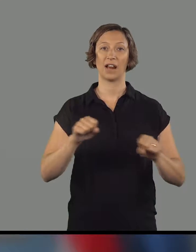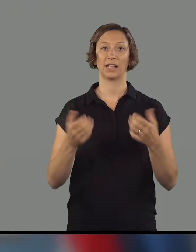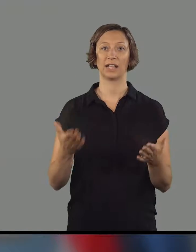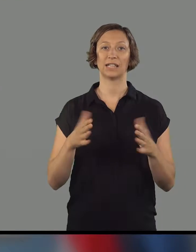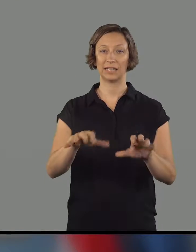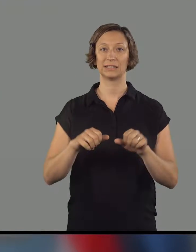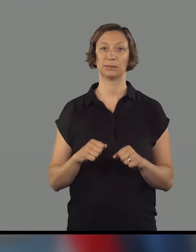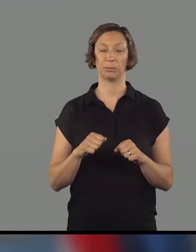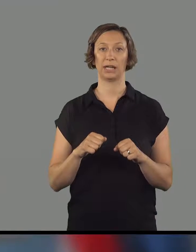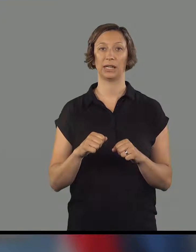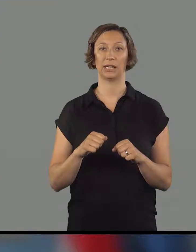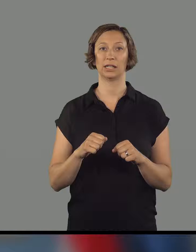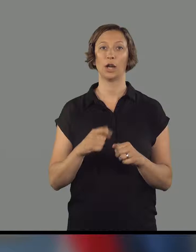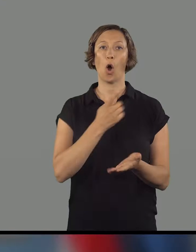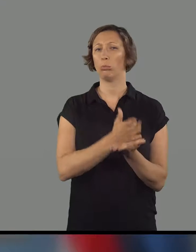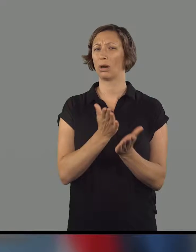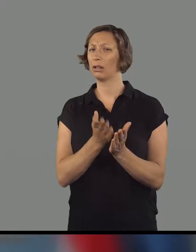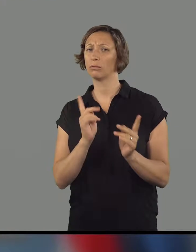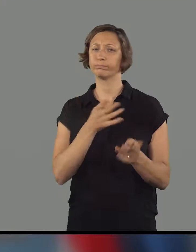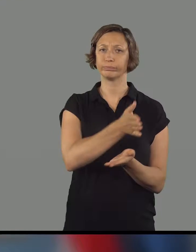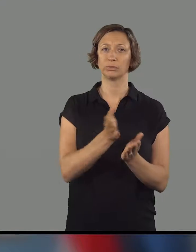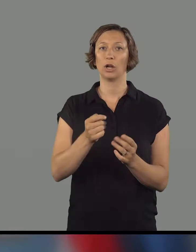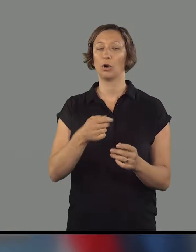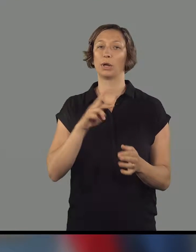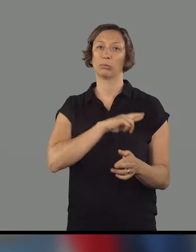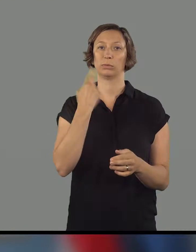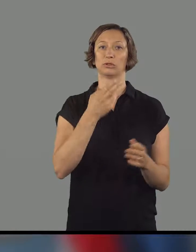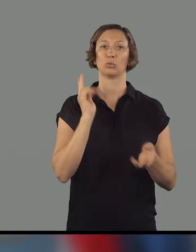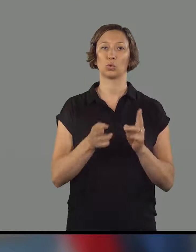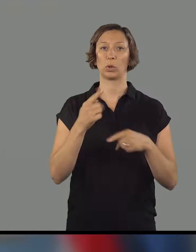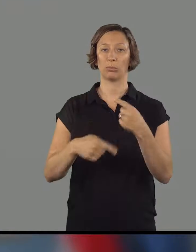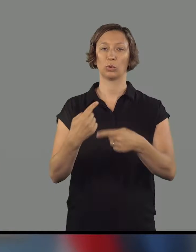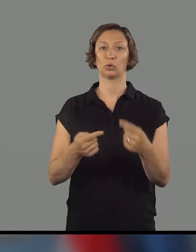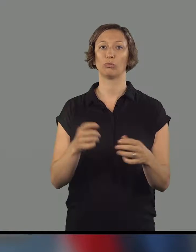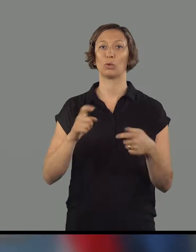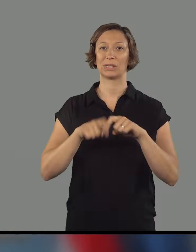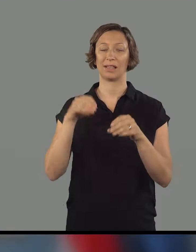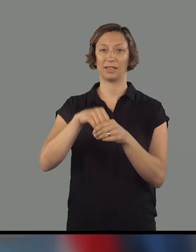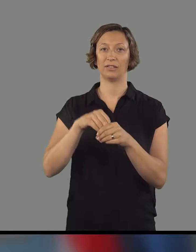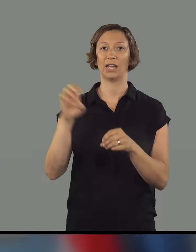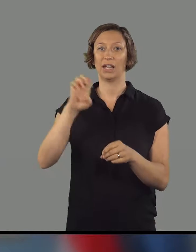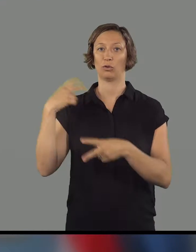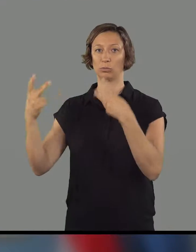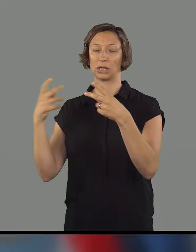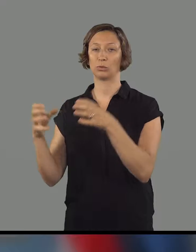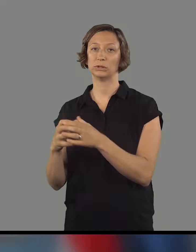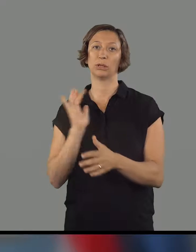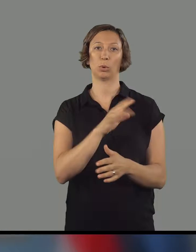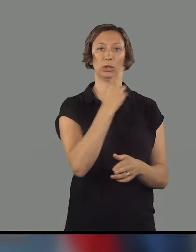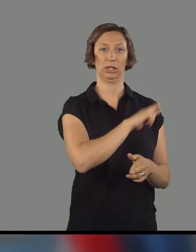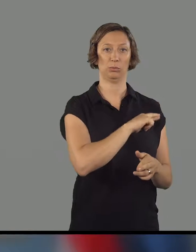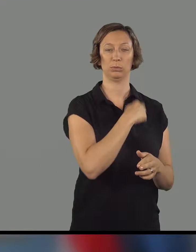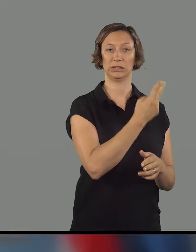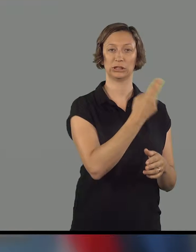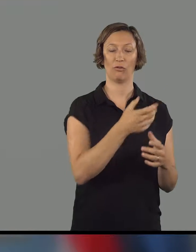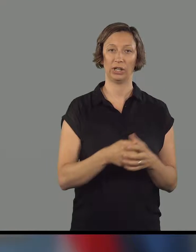Vlada je danes sprejela opredelitev Republike Slovenije v sodnem postopku v zadevi Evropska komisija proti